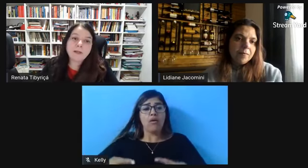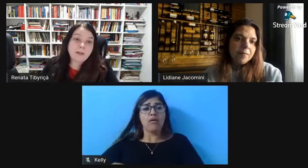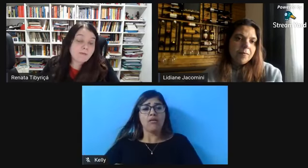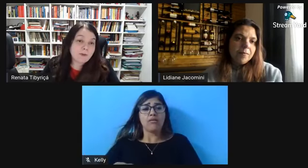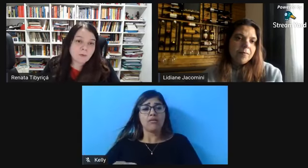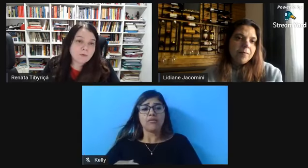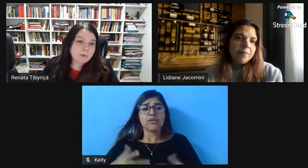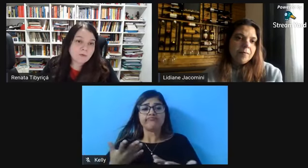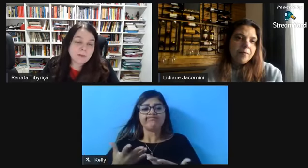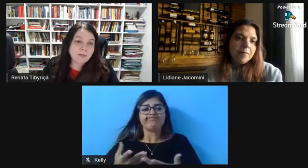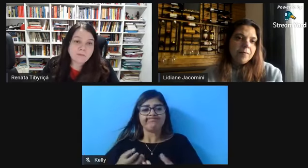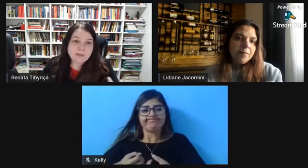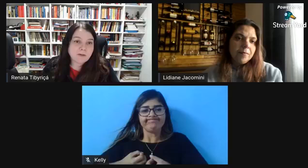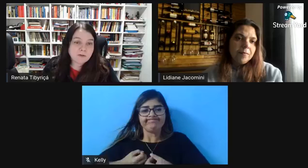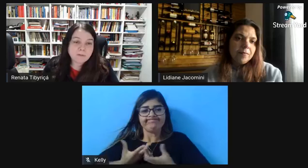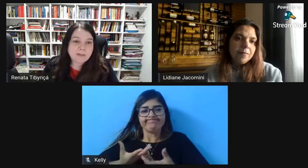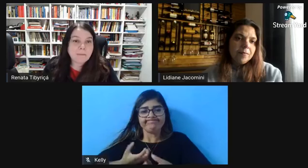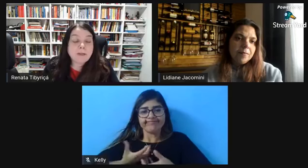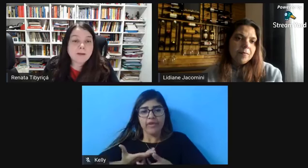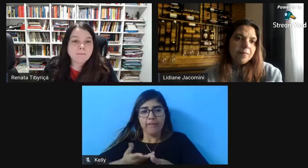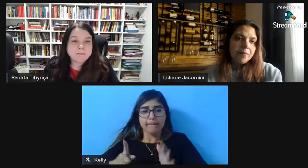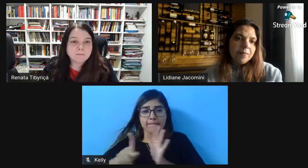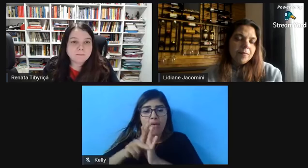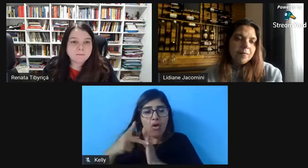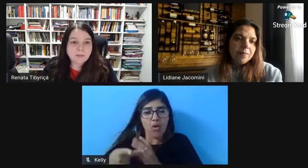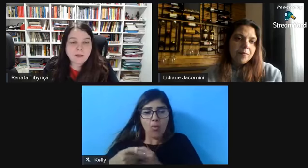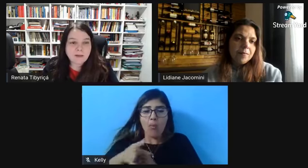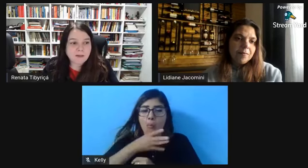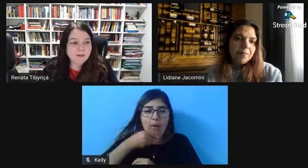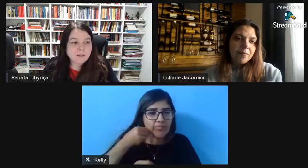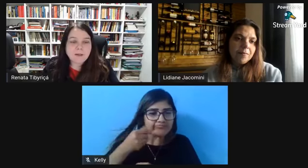qualidade. Ele vai produzir, a não ser que eu fizesse talvez uma terapia